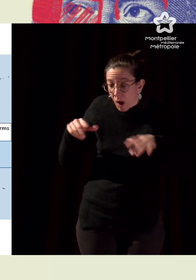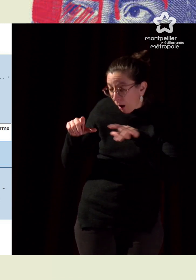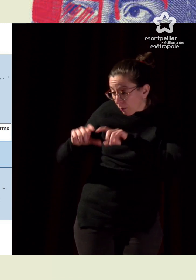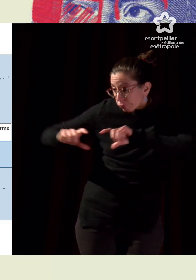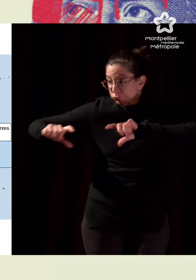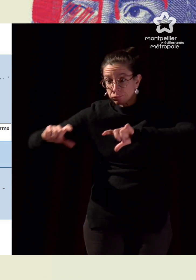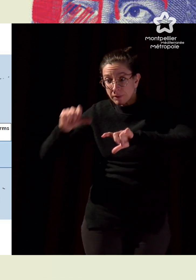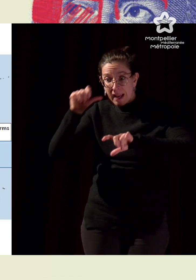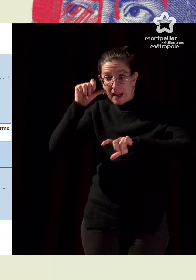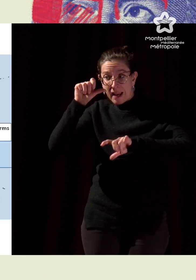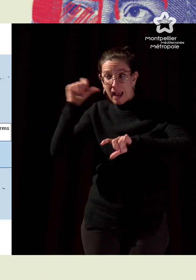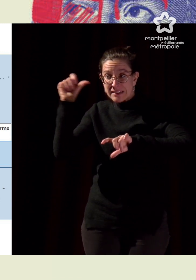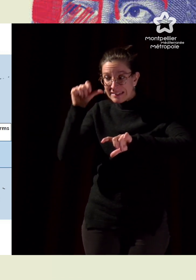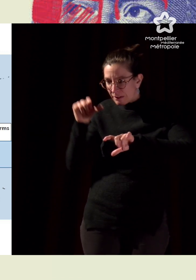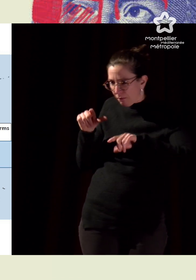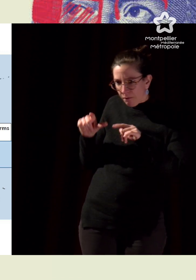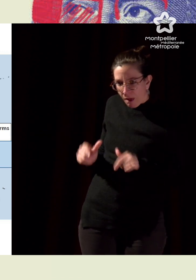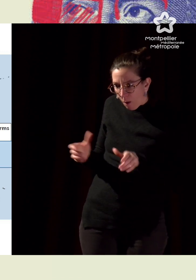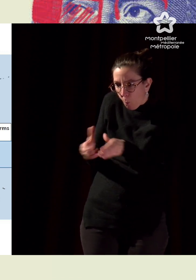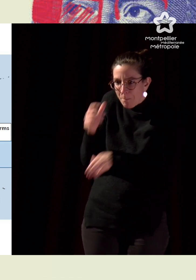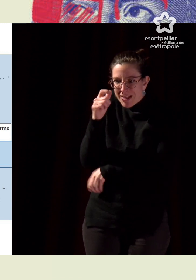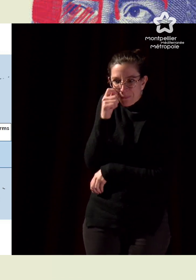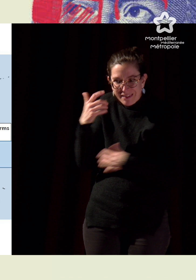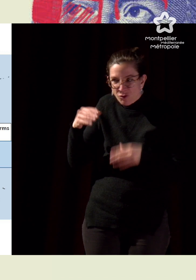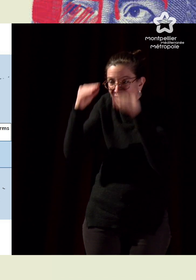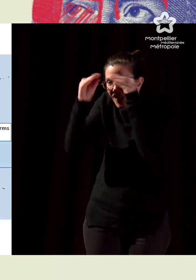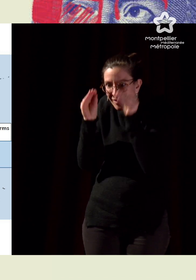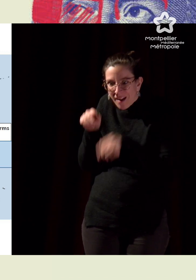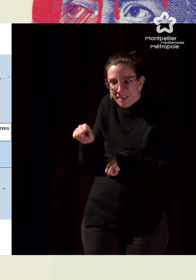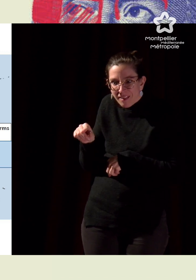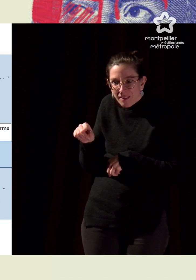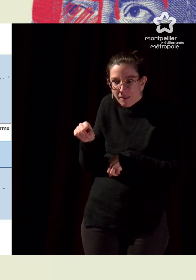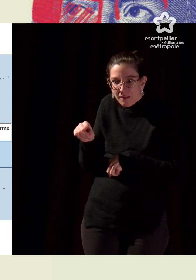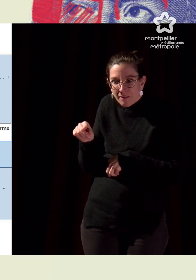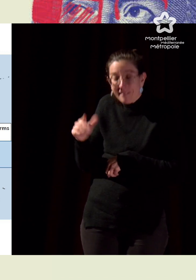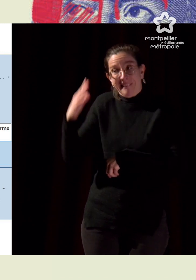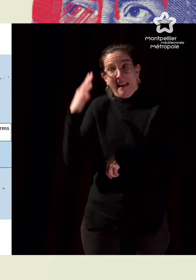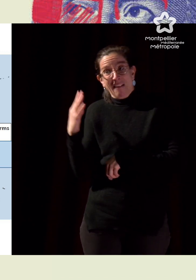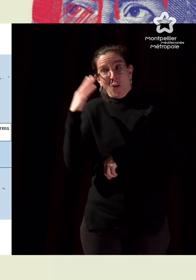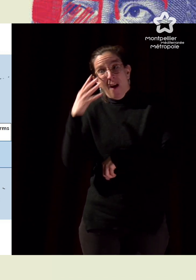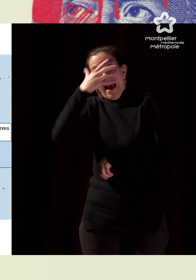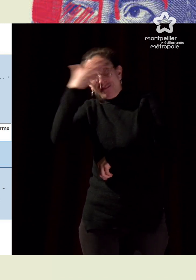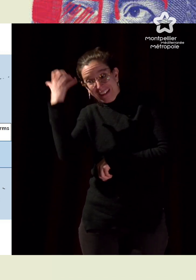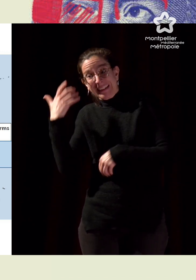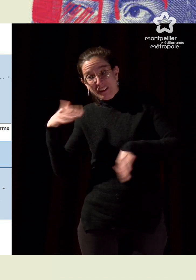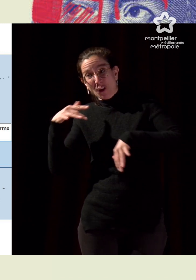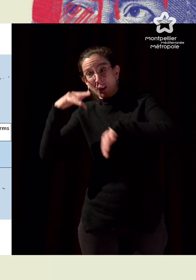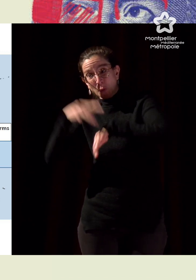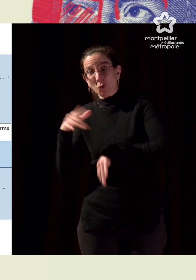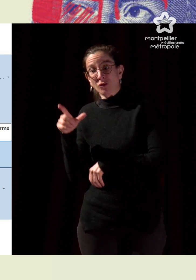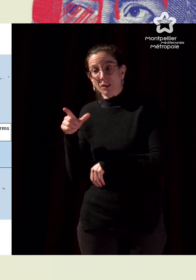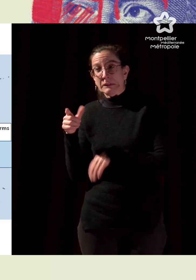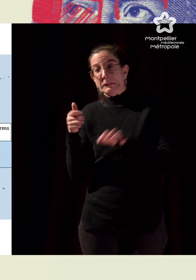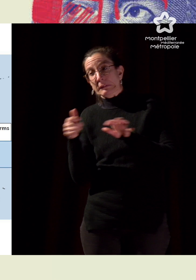l'homme de Néandertal. Lui, il est issu d'une sortie d'Afrique d'avant. Il y a environ 600 ou 700 000